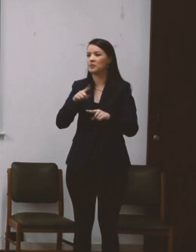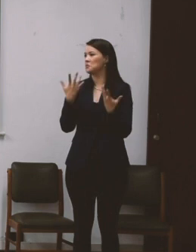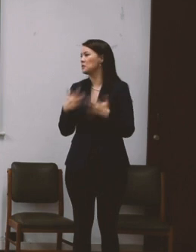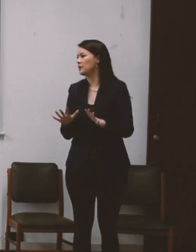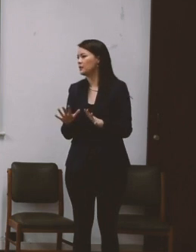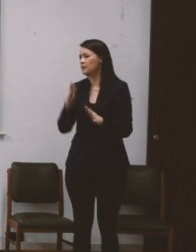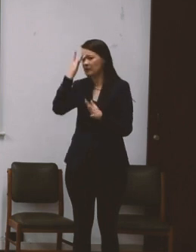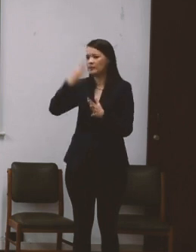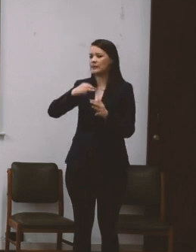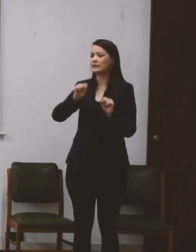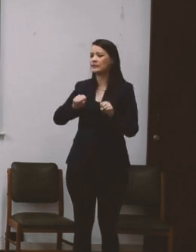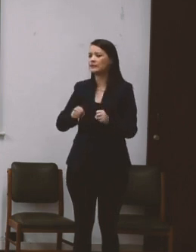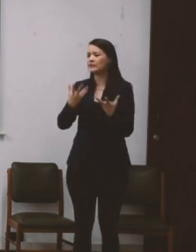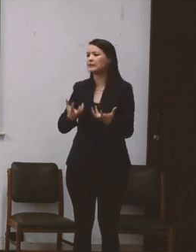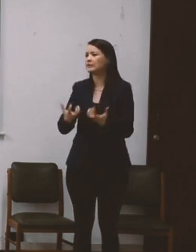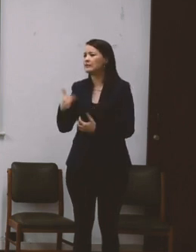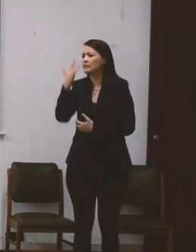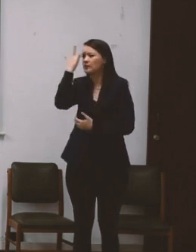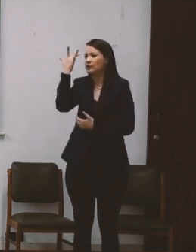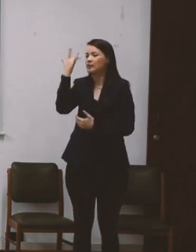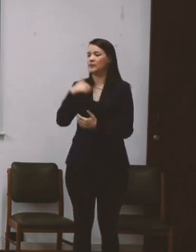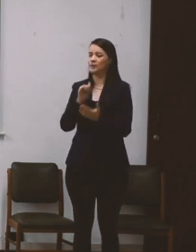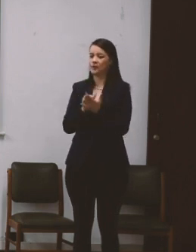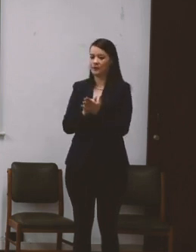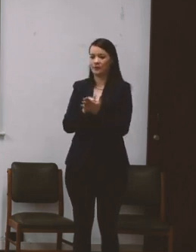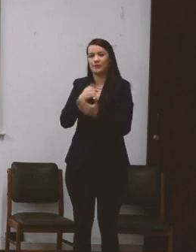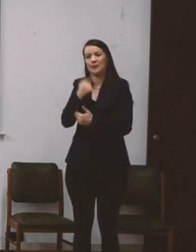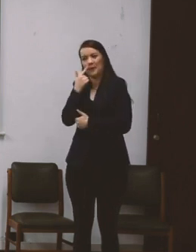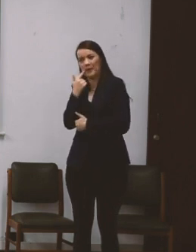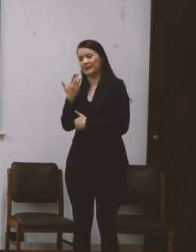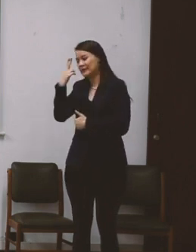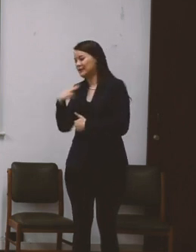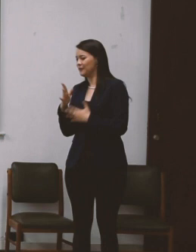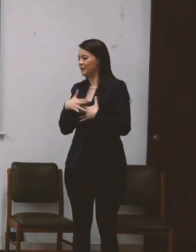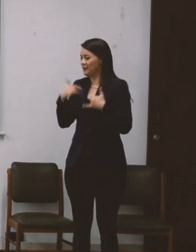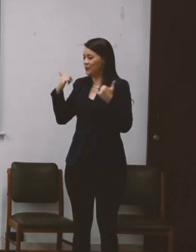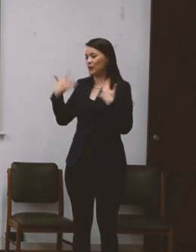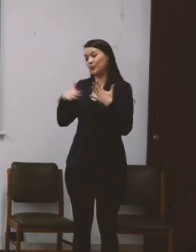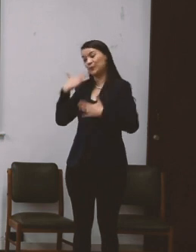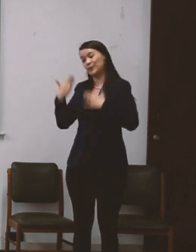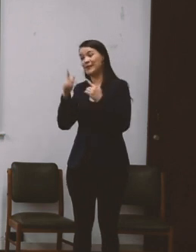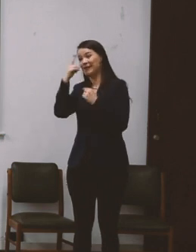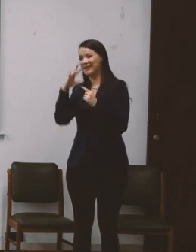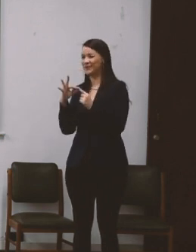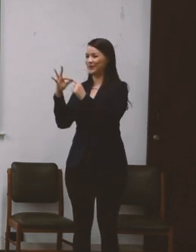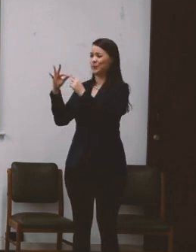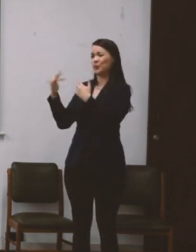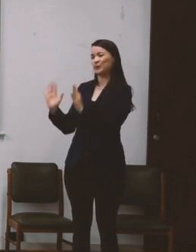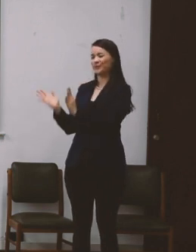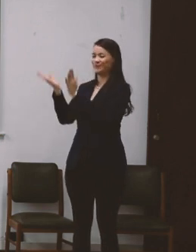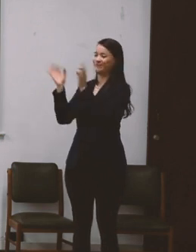que antes de narrarme desde la estimulación inspiracional del padre feliz y excepcional que habla de su hija especial y